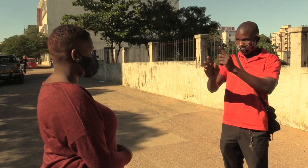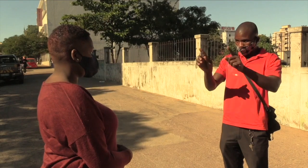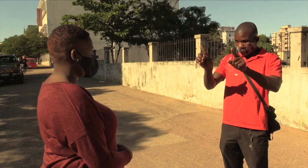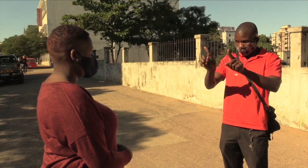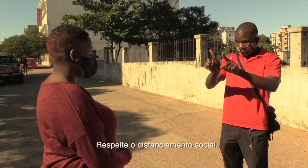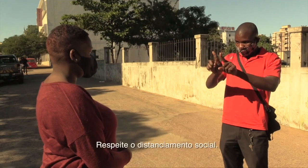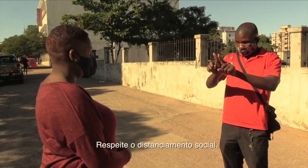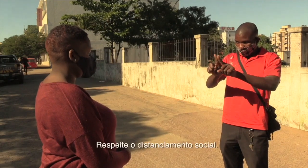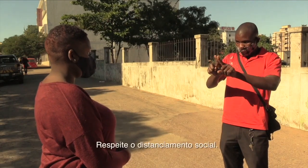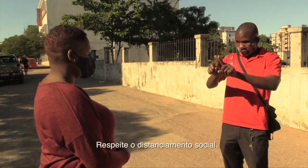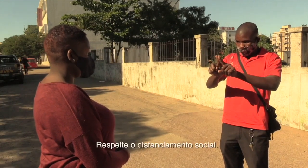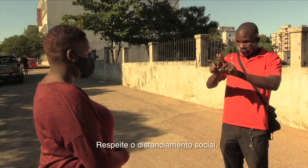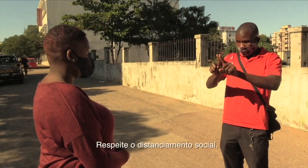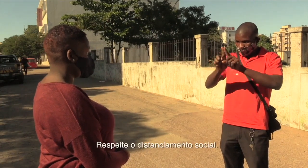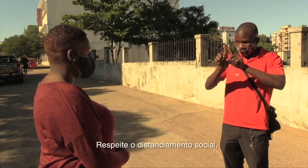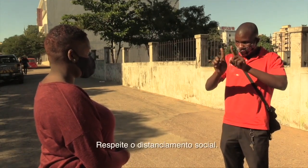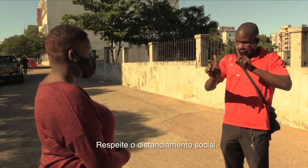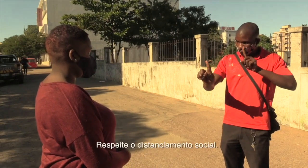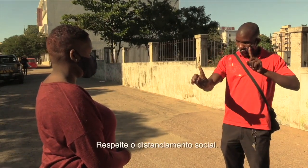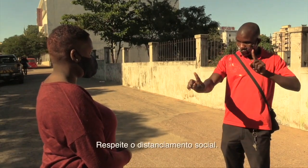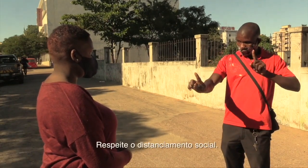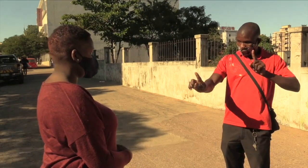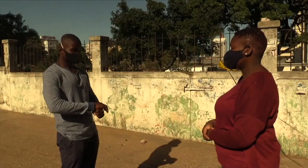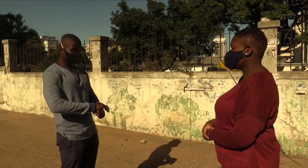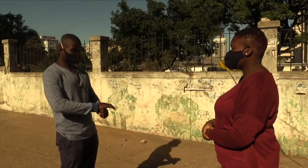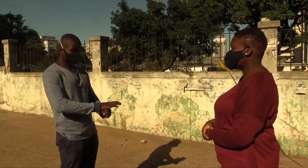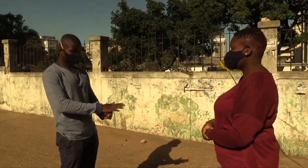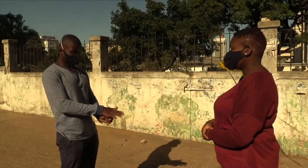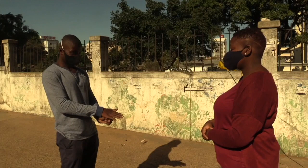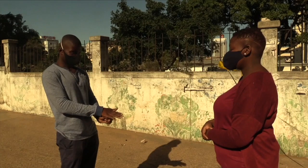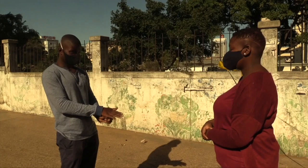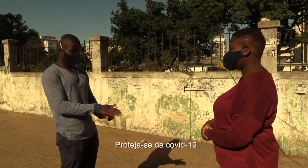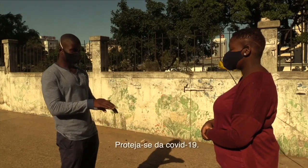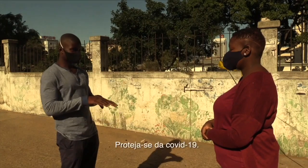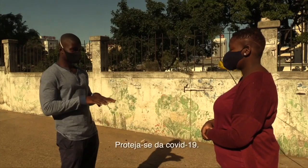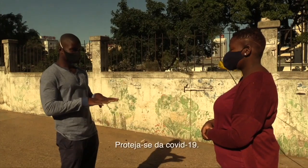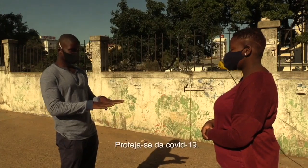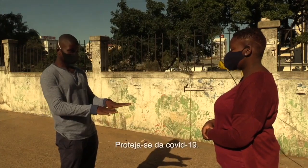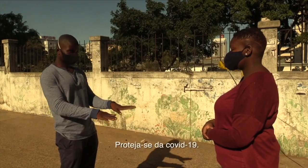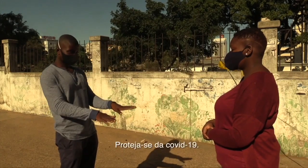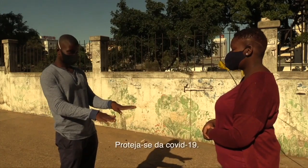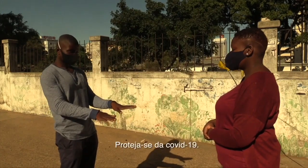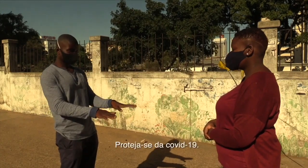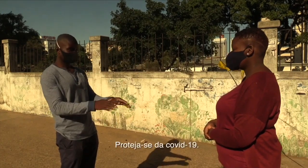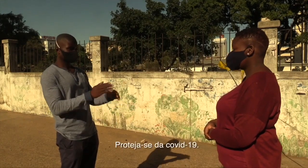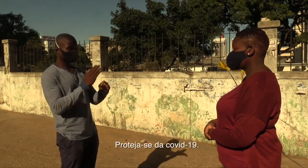Respeita o distanciamento social. Proteja-se da Covid-19.